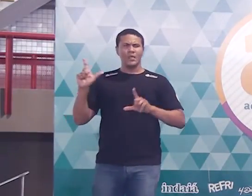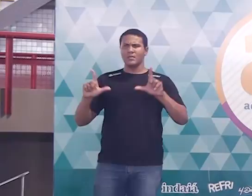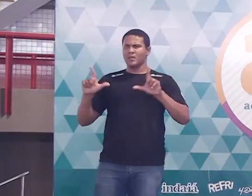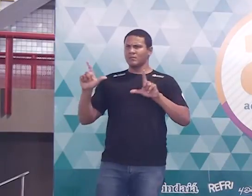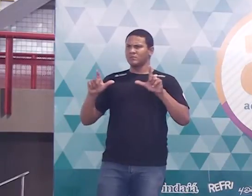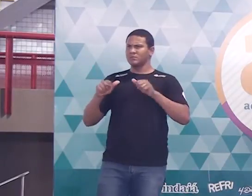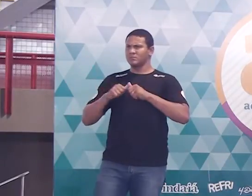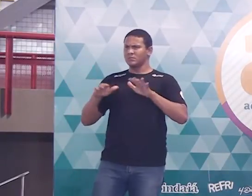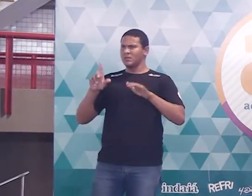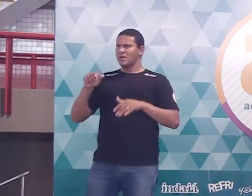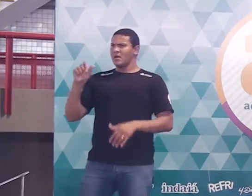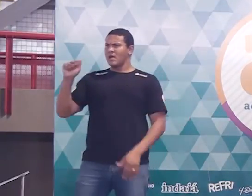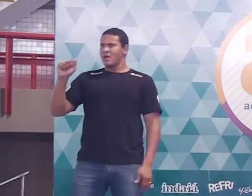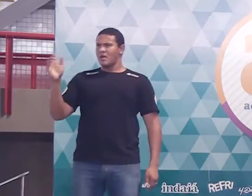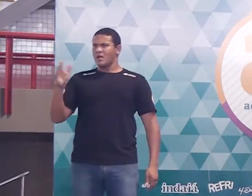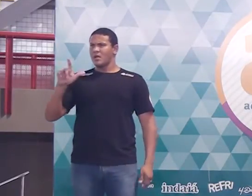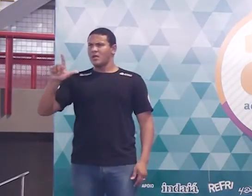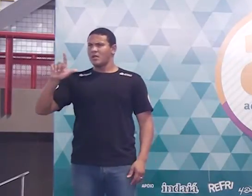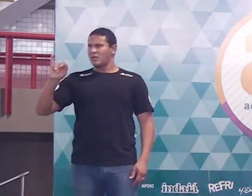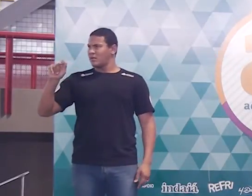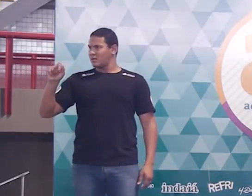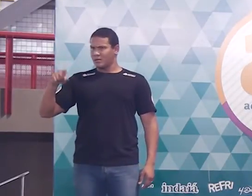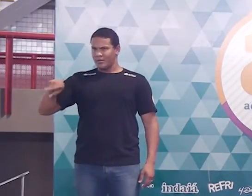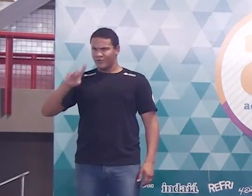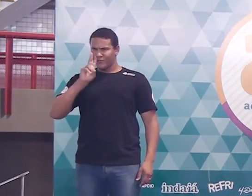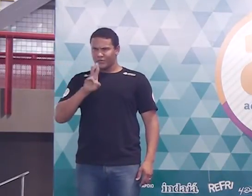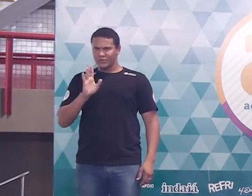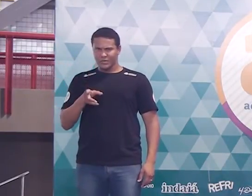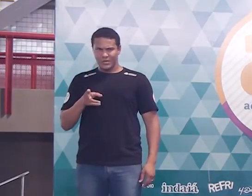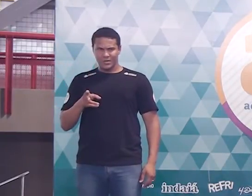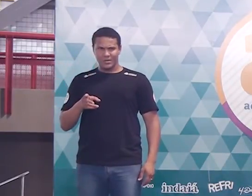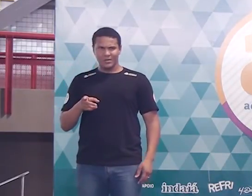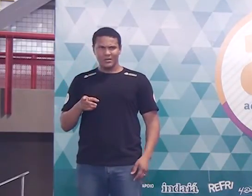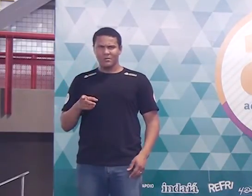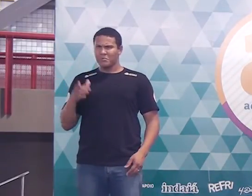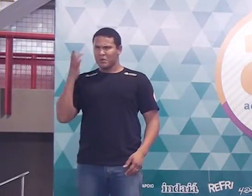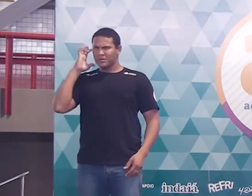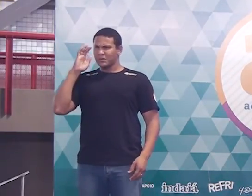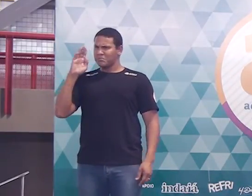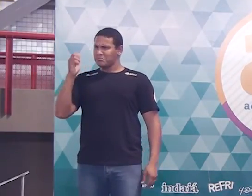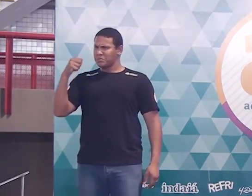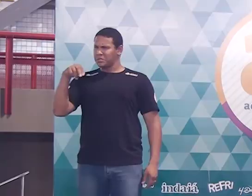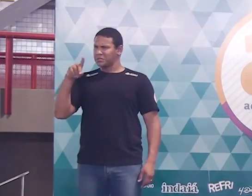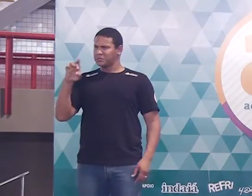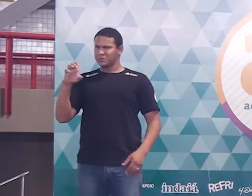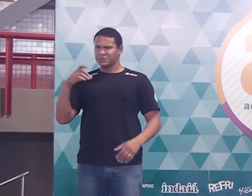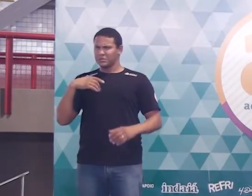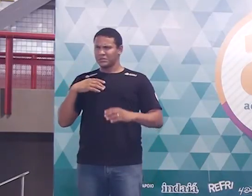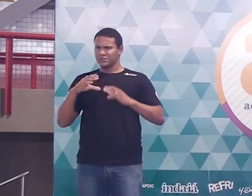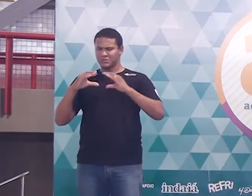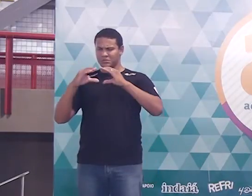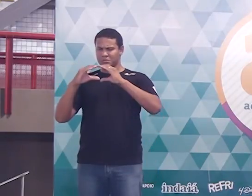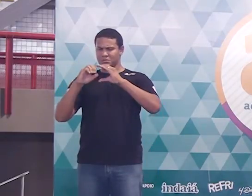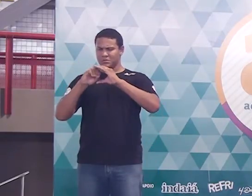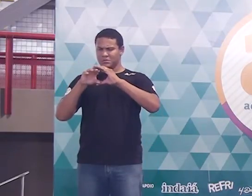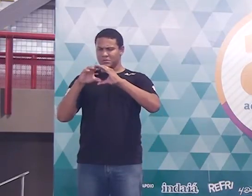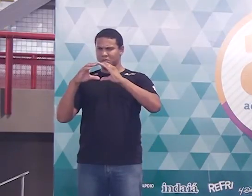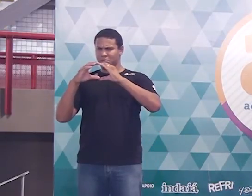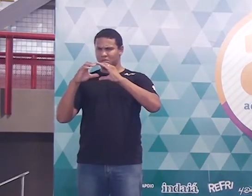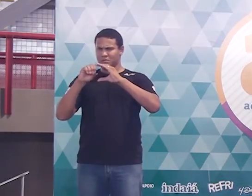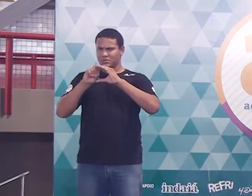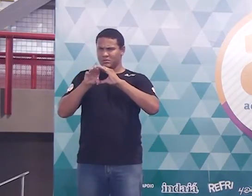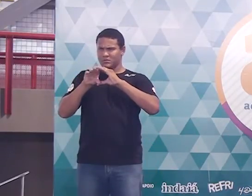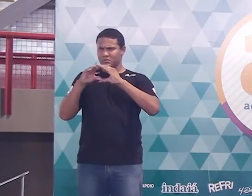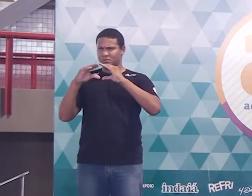vocês conhecem chamado A Liga. Já assistiram? Pronto. Acho que é na Band, né? É na Band. Que eu acho muito bacana